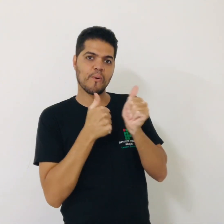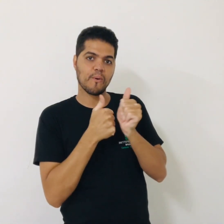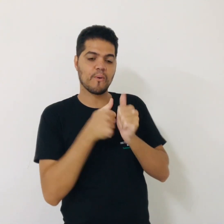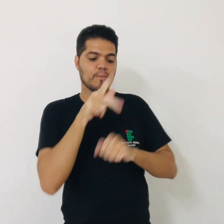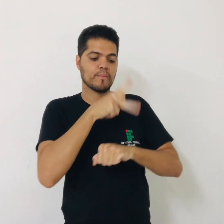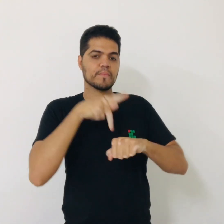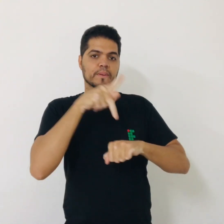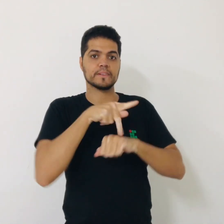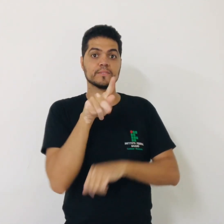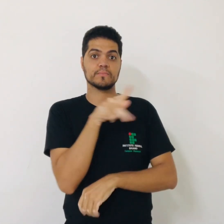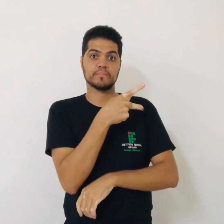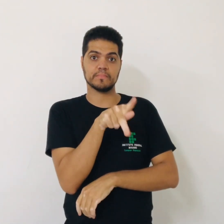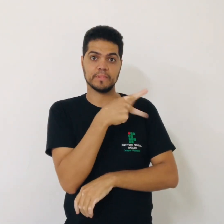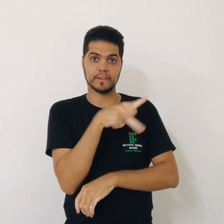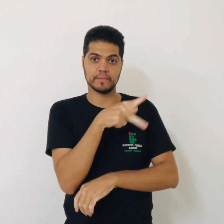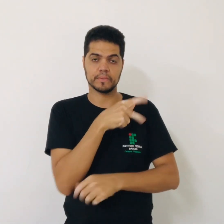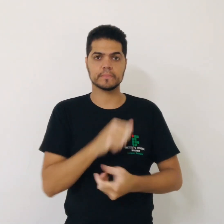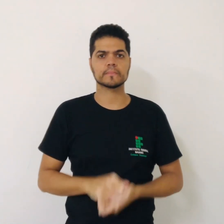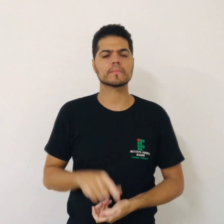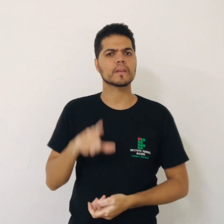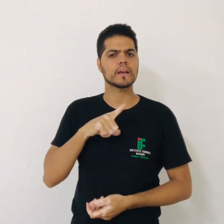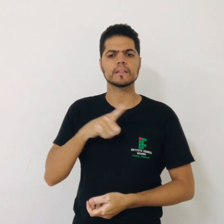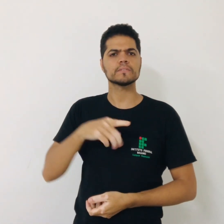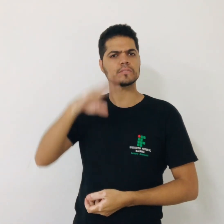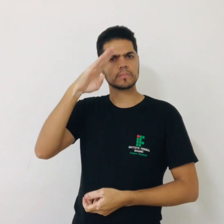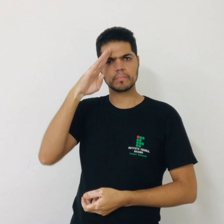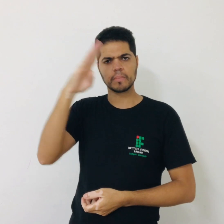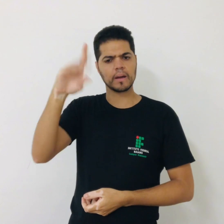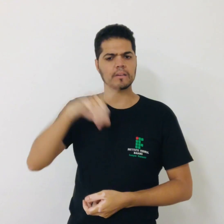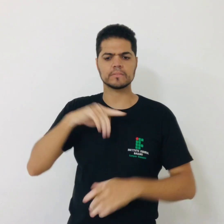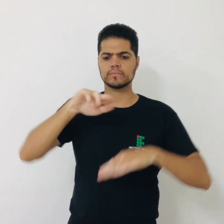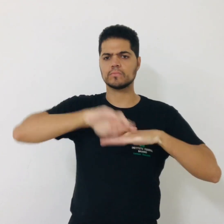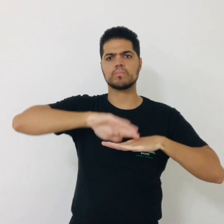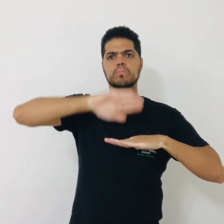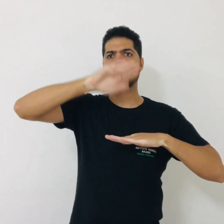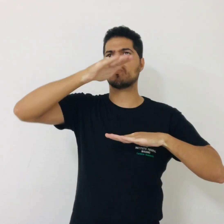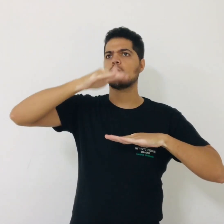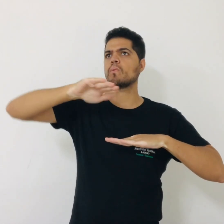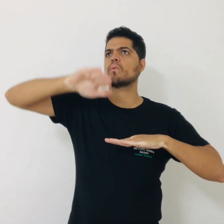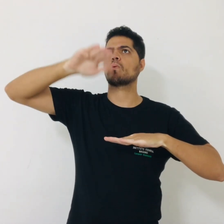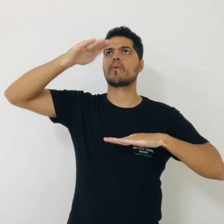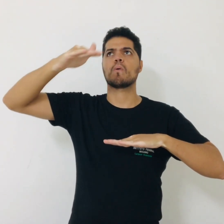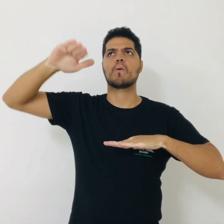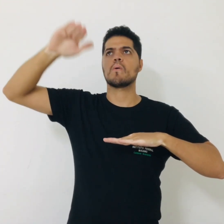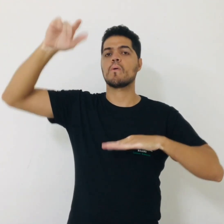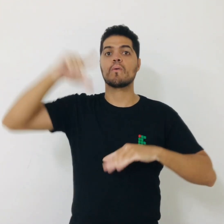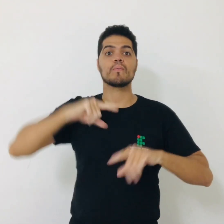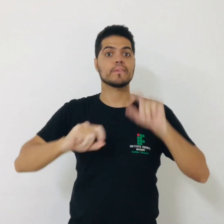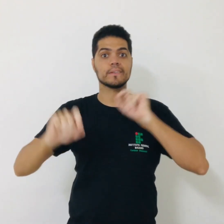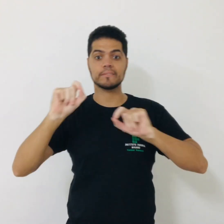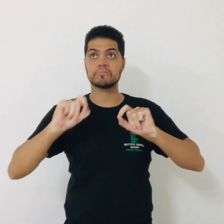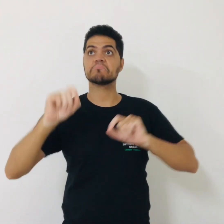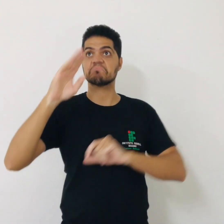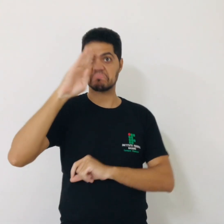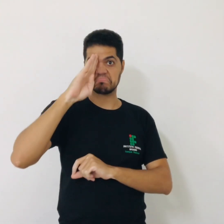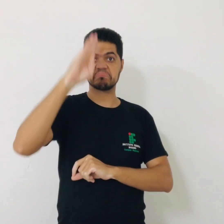A característica principal da bacia do Paraná é ser planáltica, ocorre em planalto, o que permite o grande